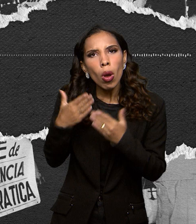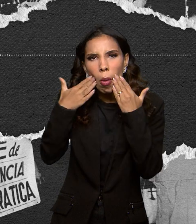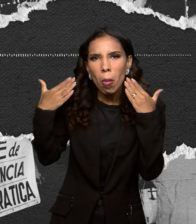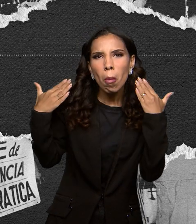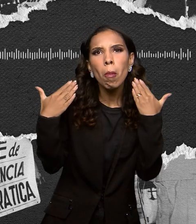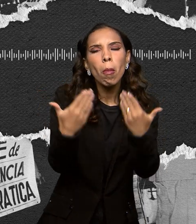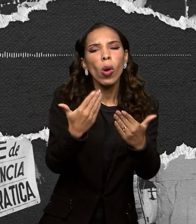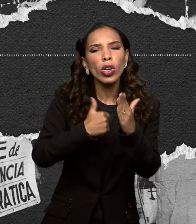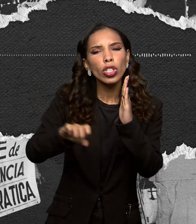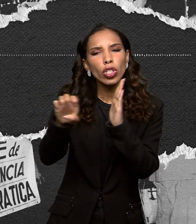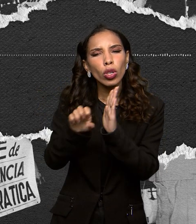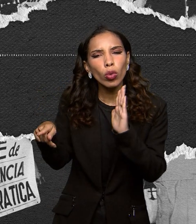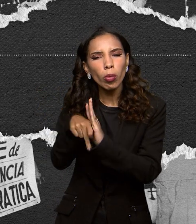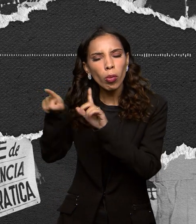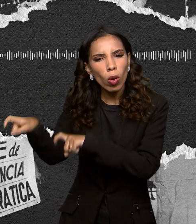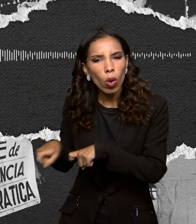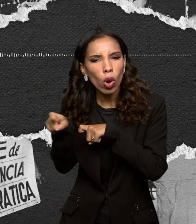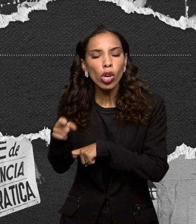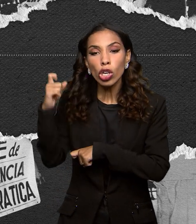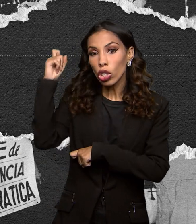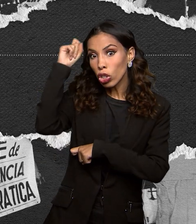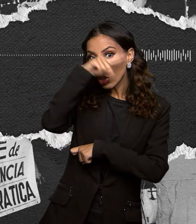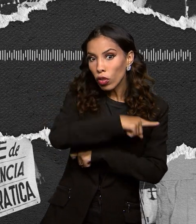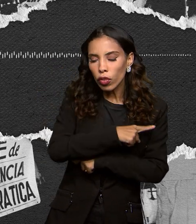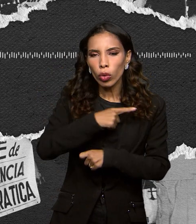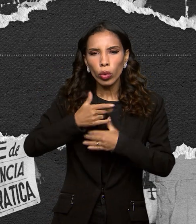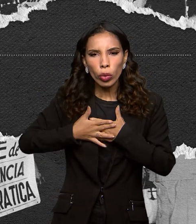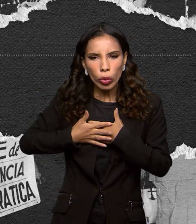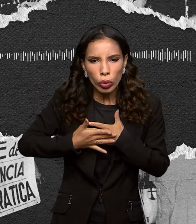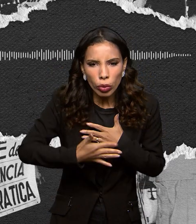essas dificuldades do governo Jango,